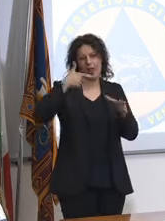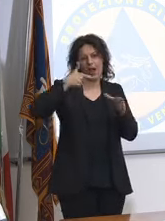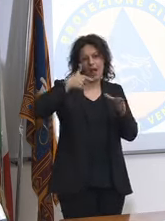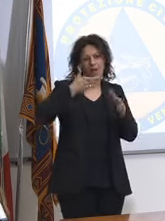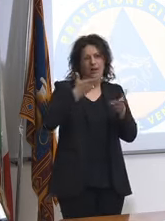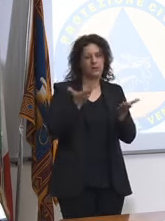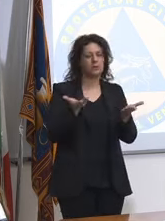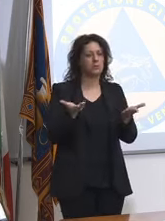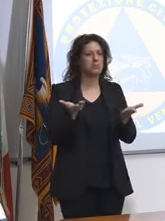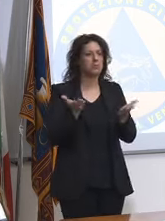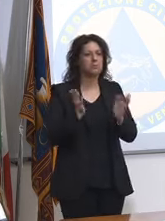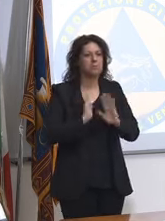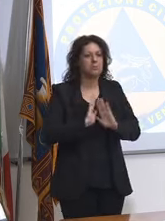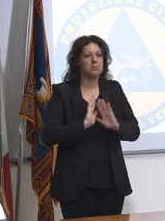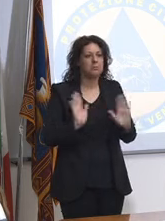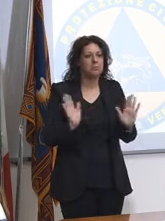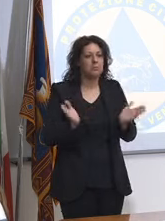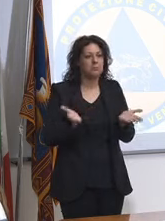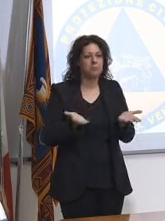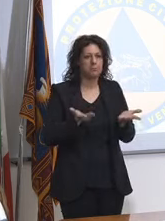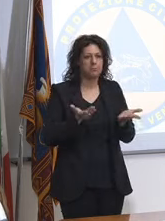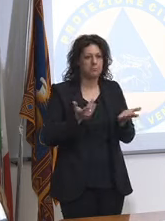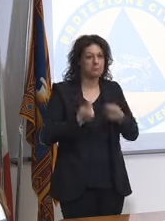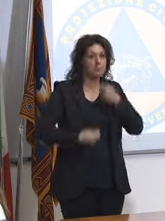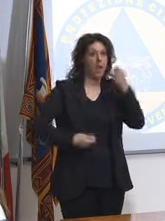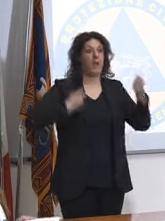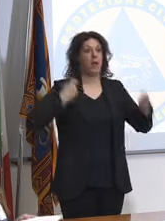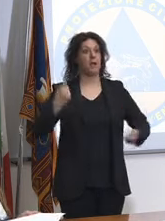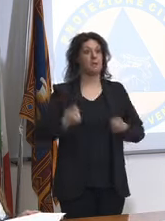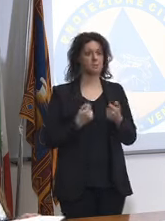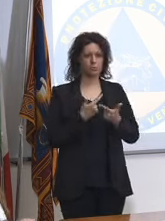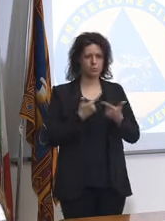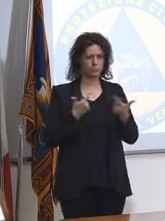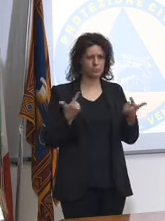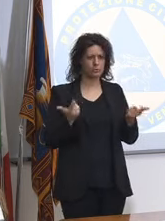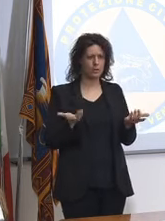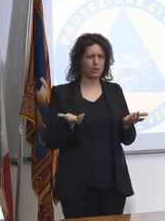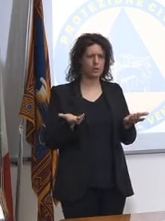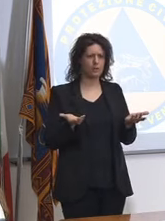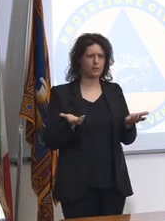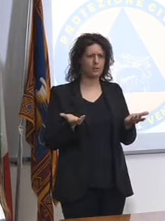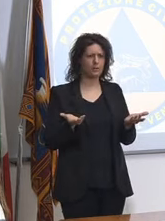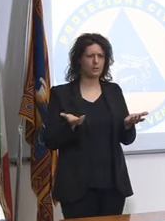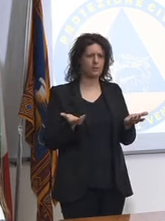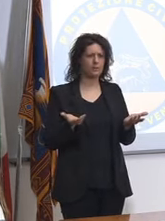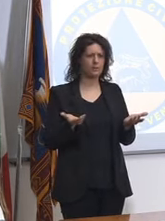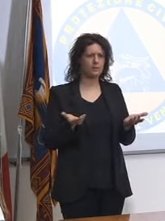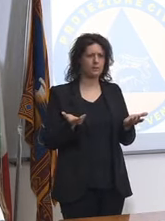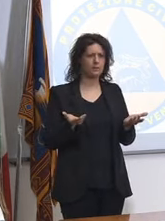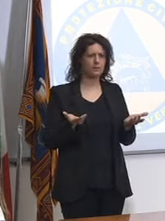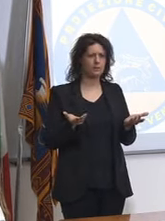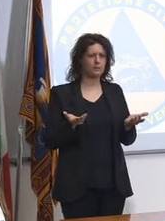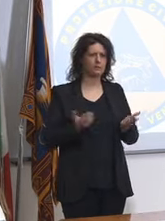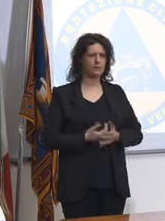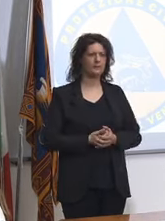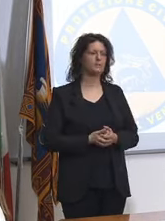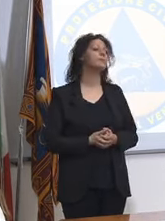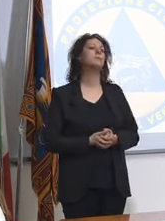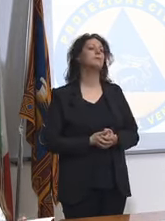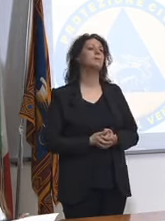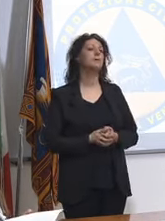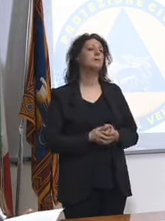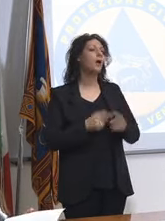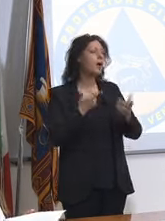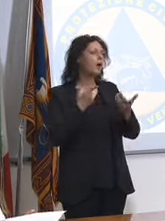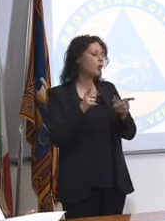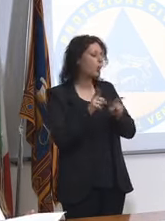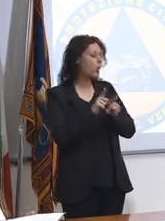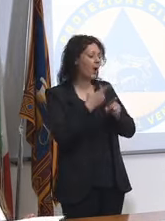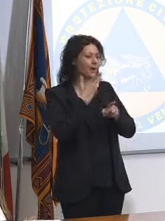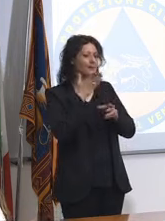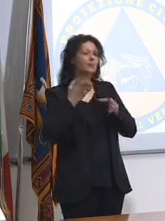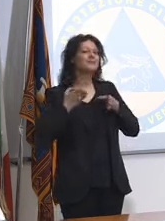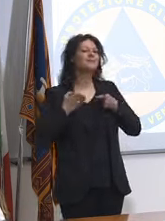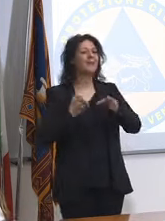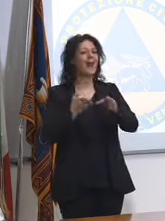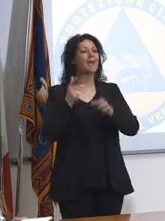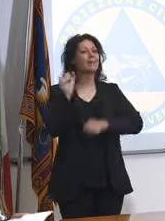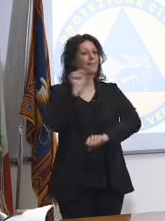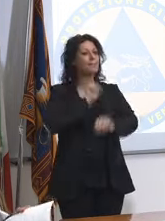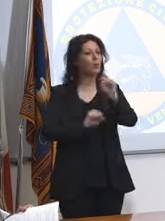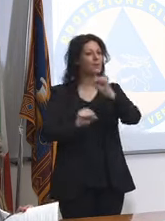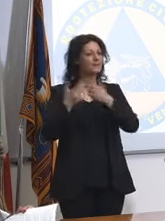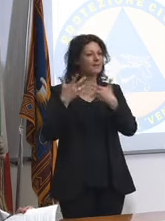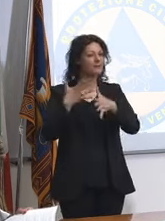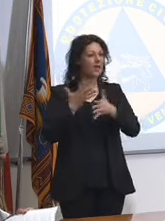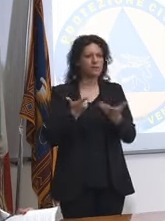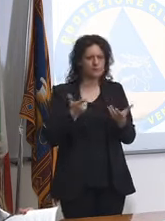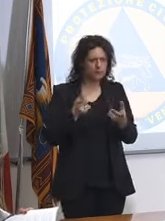abbiamo fatto le linee guida, abbiamo pulito l'asfalto, tutto, cioè. Quello per le strade va bene lo stesso. Esatto. Cioè non è, ma è una